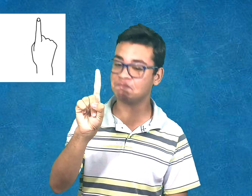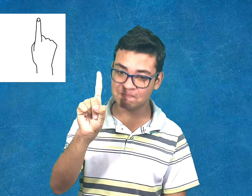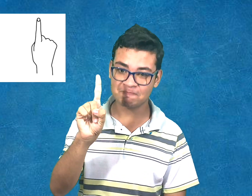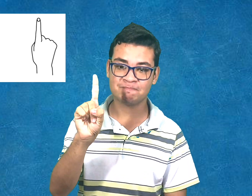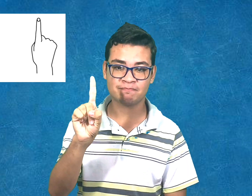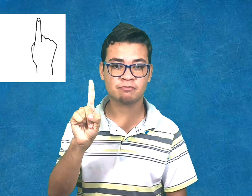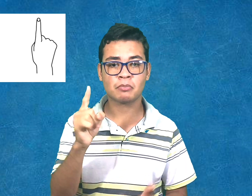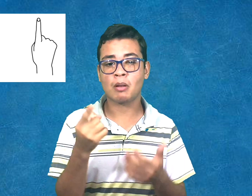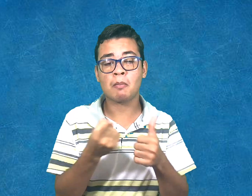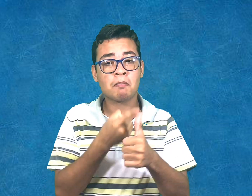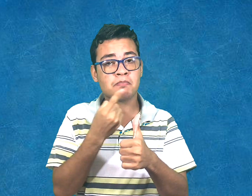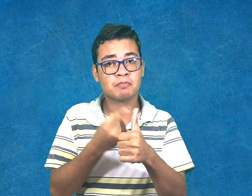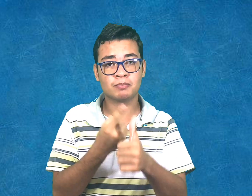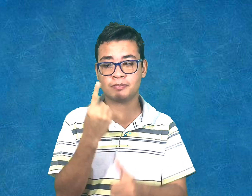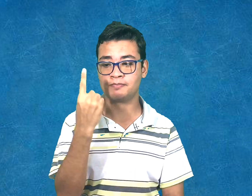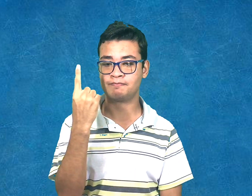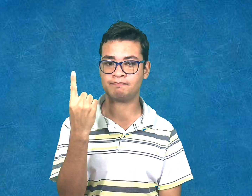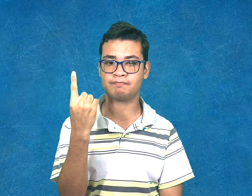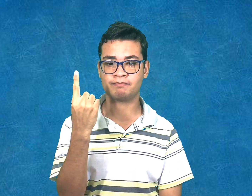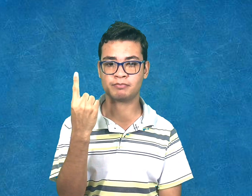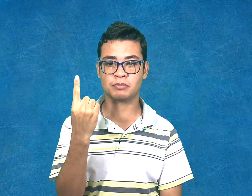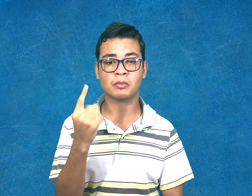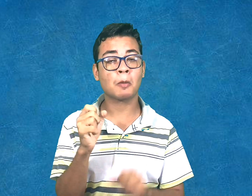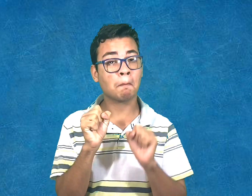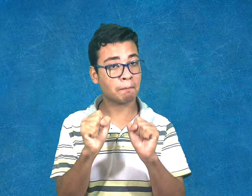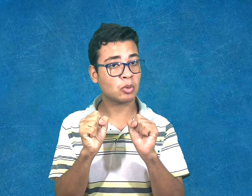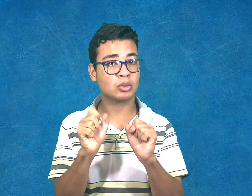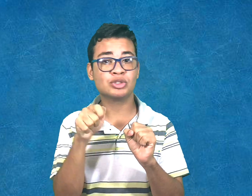Então, primeiramente, nós vamos ver esse sinal, ó, sozinho.